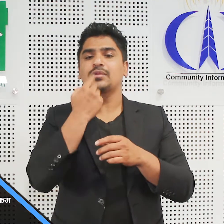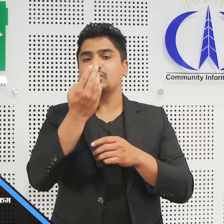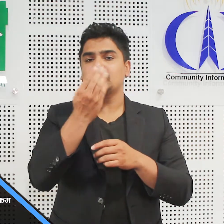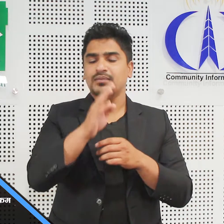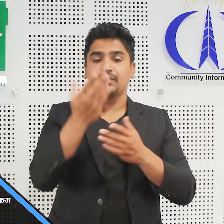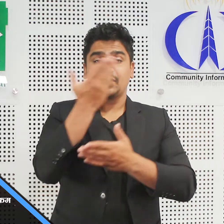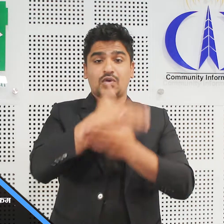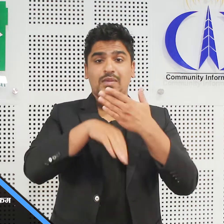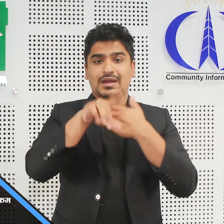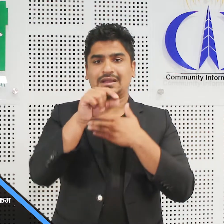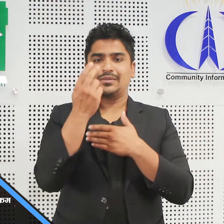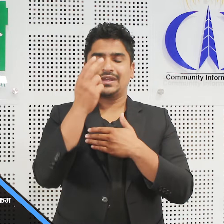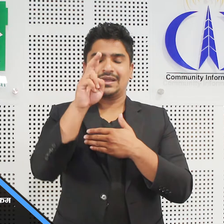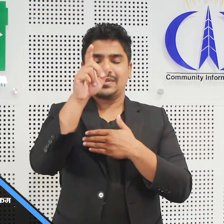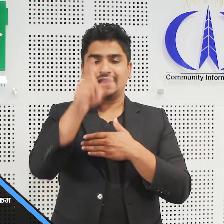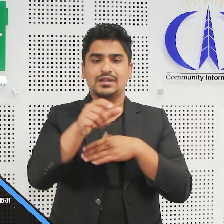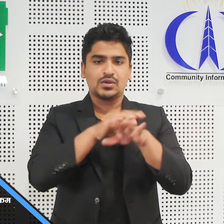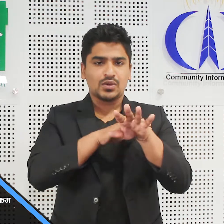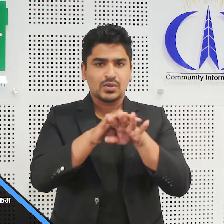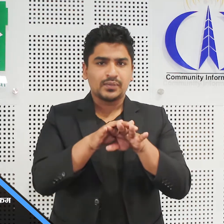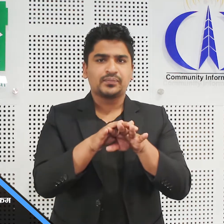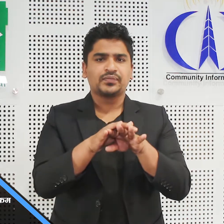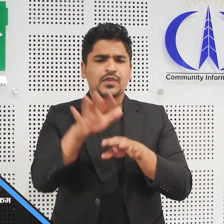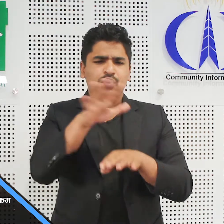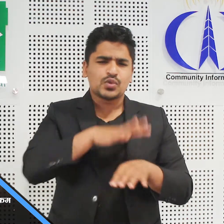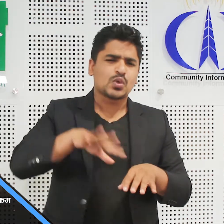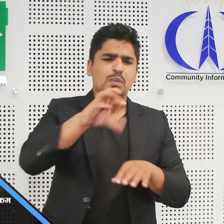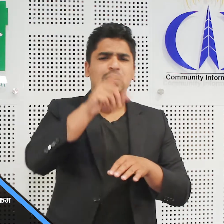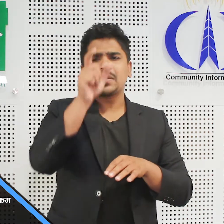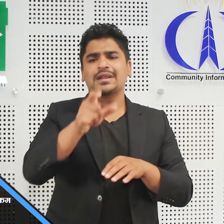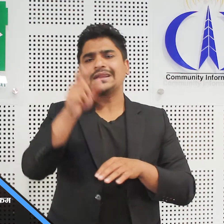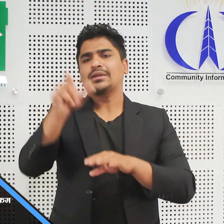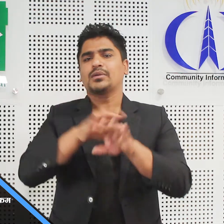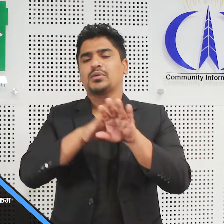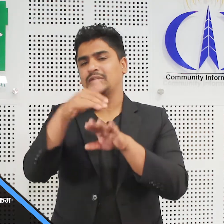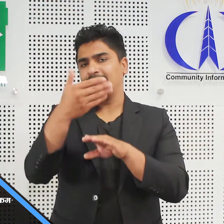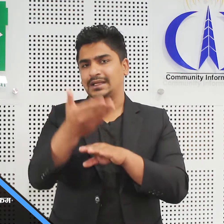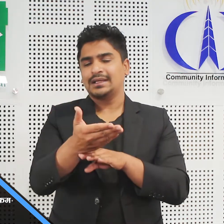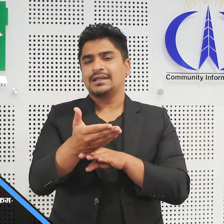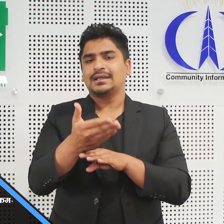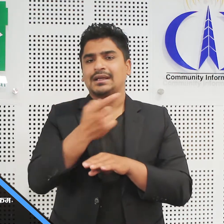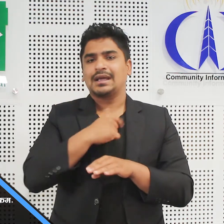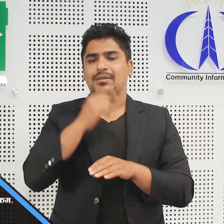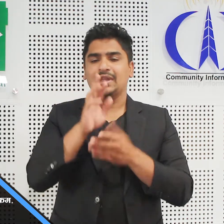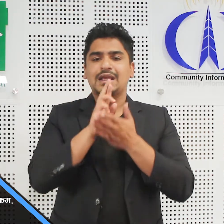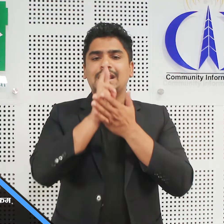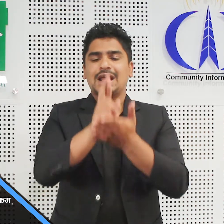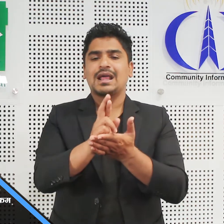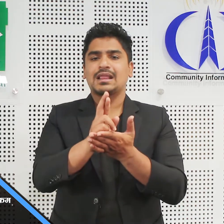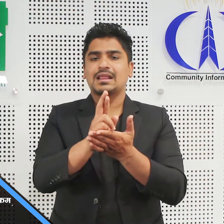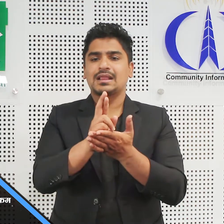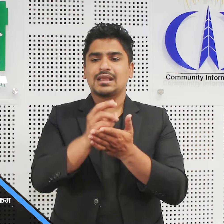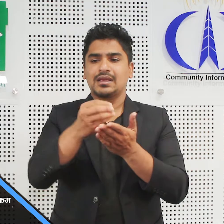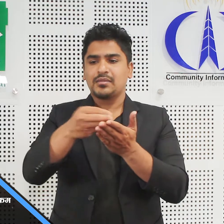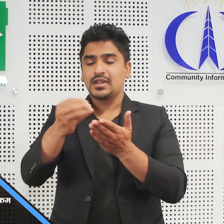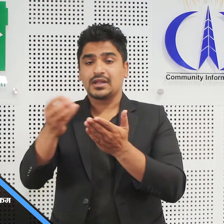छ? नगरपालिकाका उपप्रमुख गीता अधिकारी भन्नुहुन्छ, अपाङ्गता भएका व्यक्तित्वहरू अथवा सबै